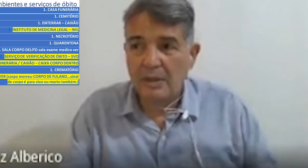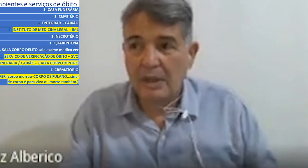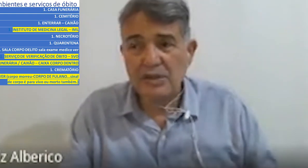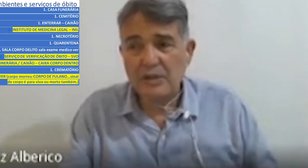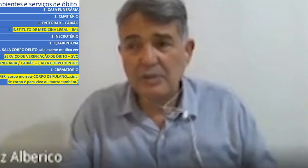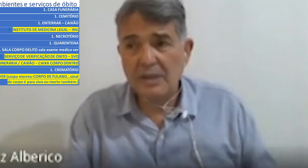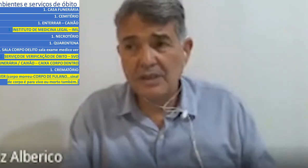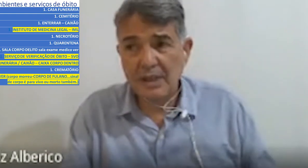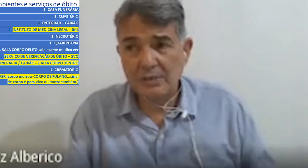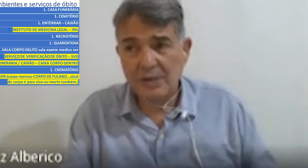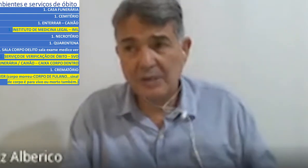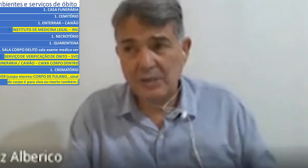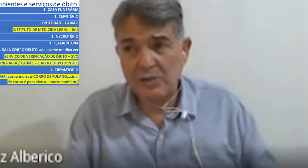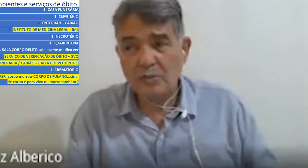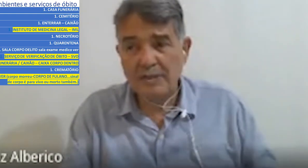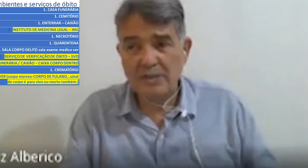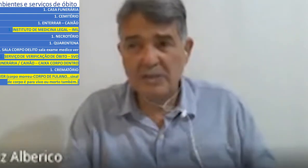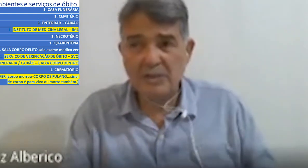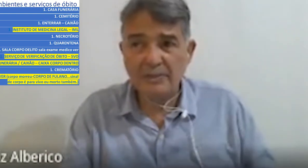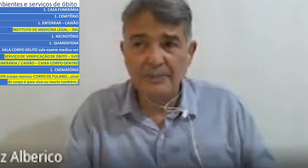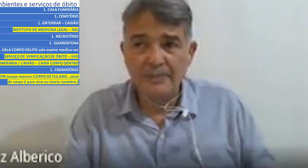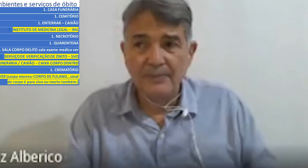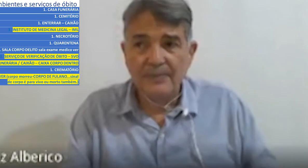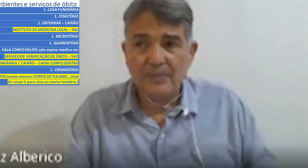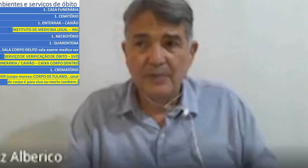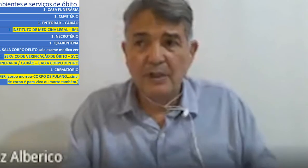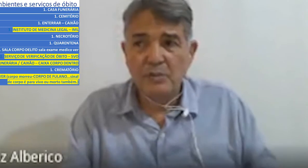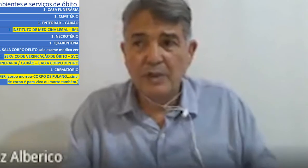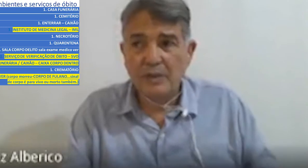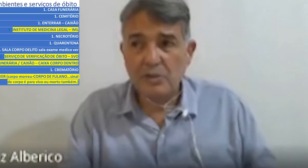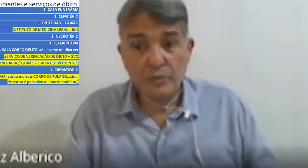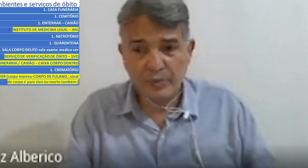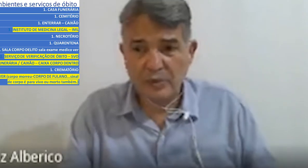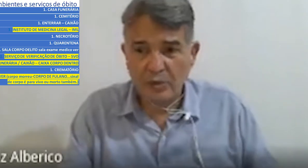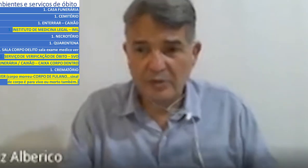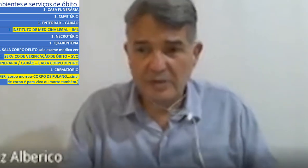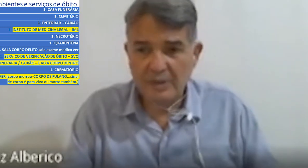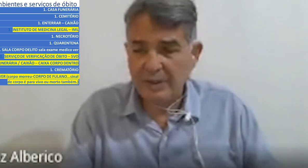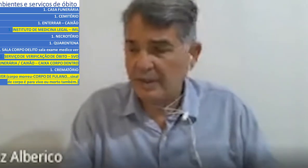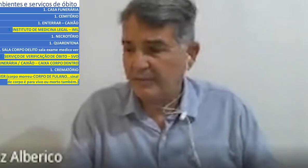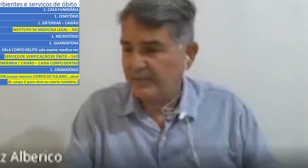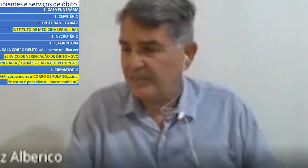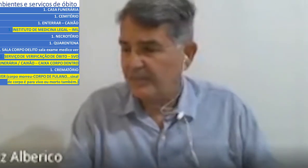a gente não tem esse dado estatístico, mas a gente tem um grande supositório em cima dele,